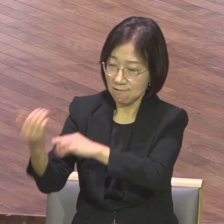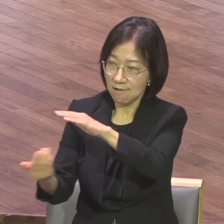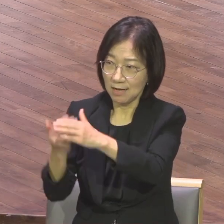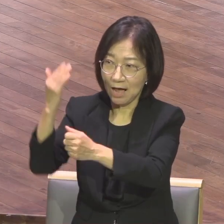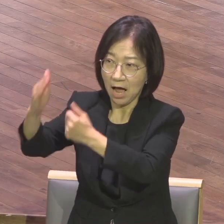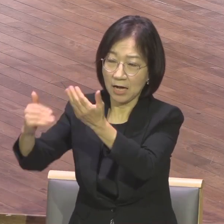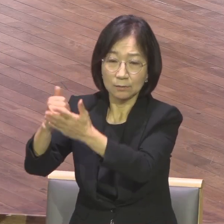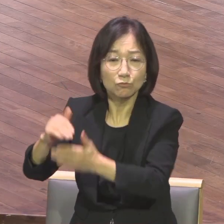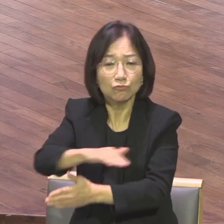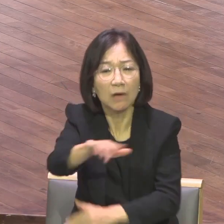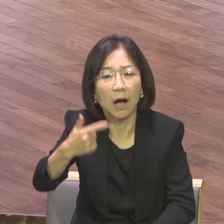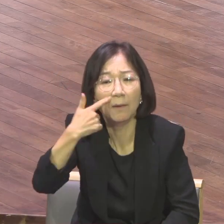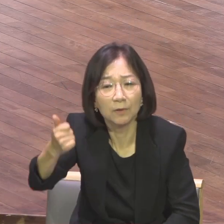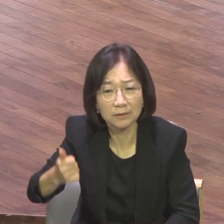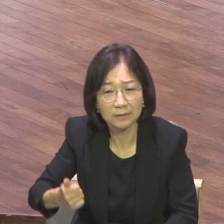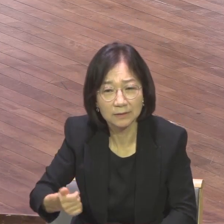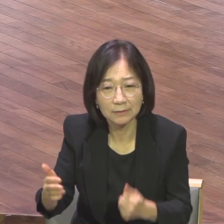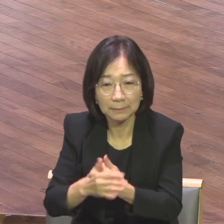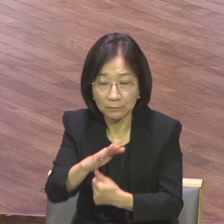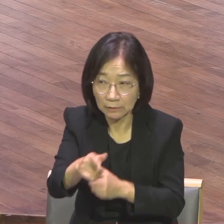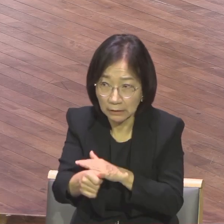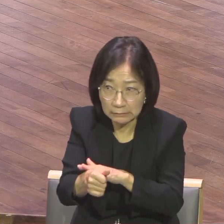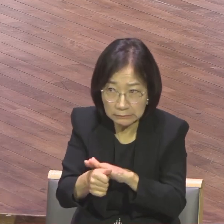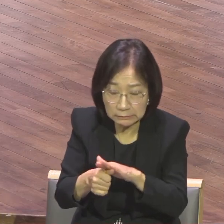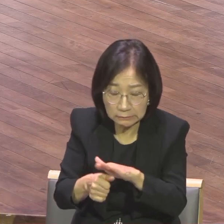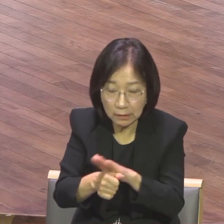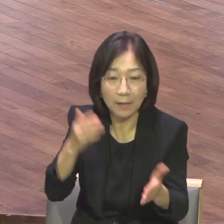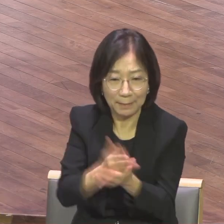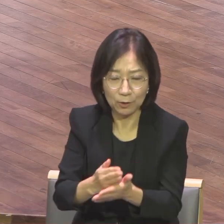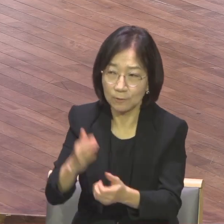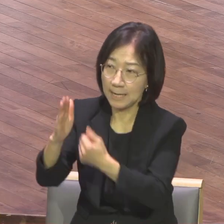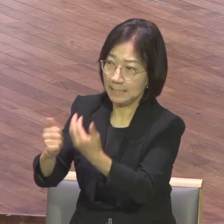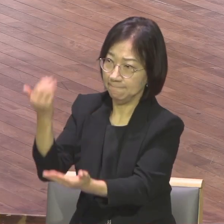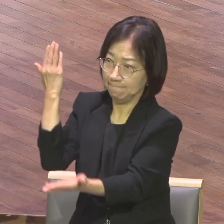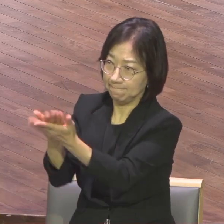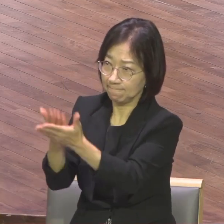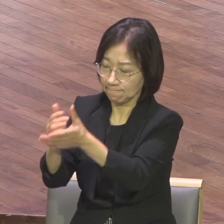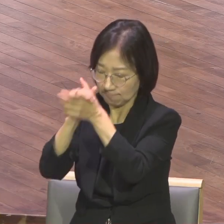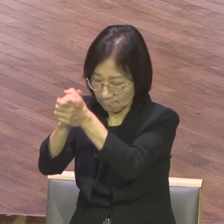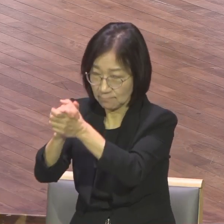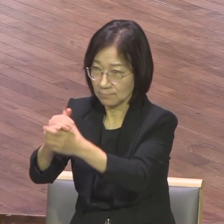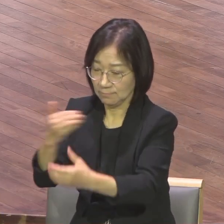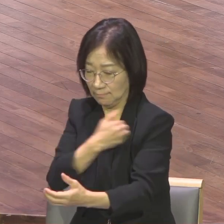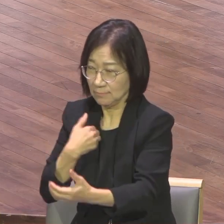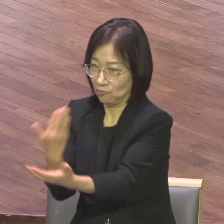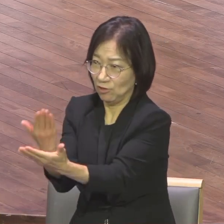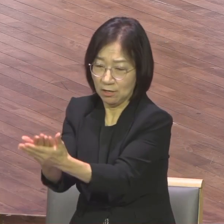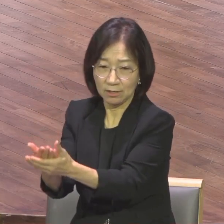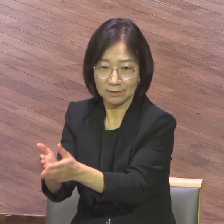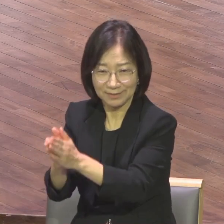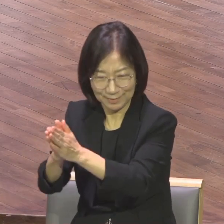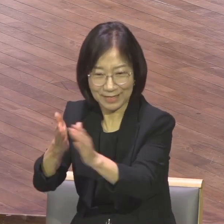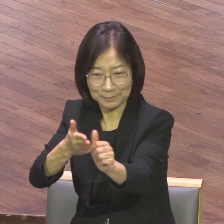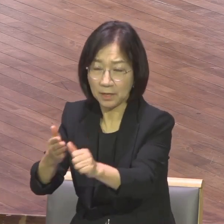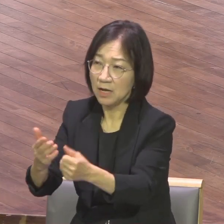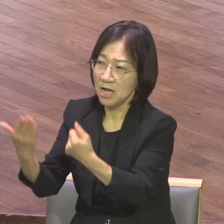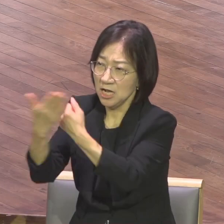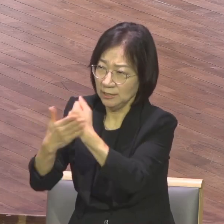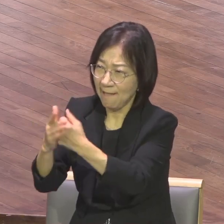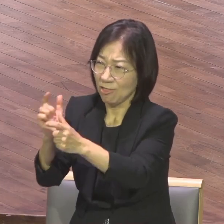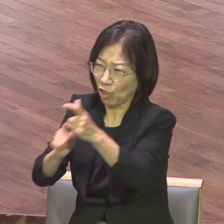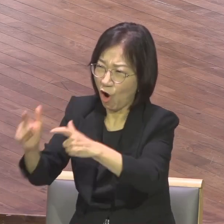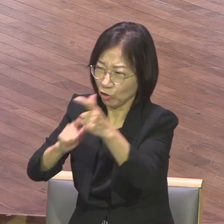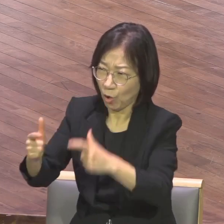하나님이신데 눈치 보지 마시기 바랍니다. 더 주세요. 더 주세요. 은혜의 은혜를 더